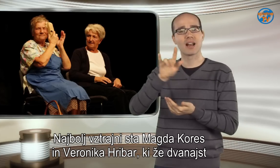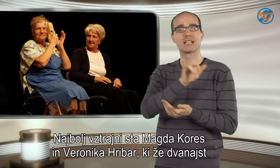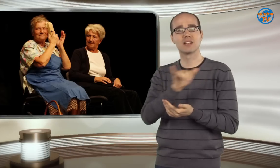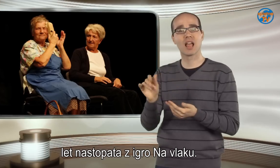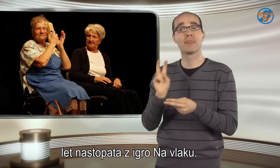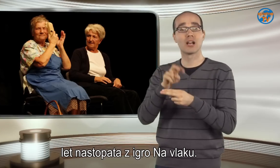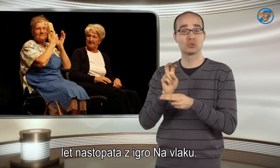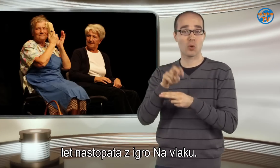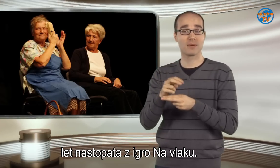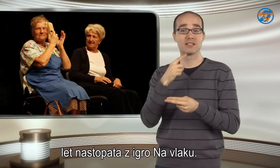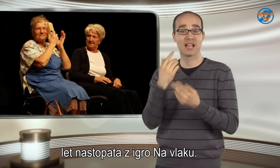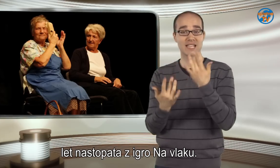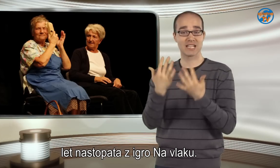vlaku.